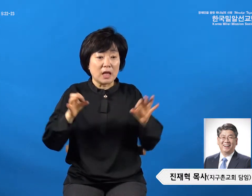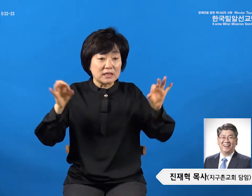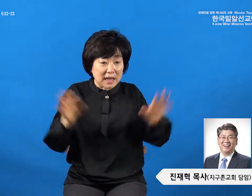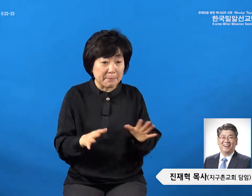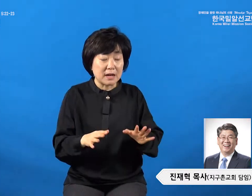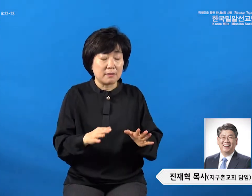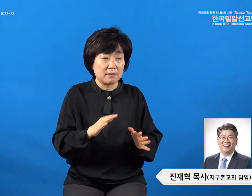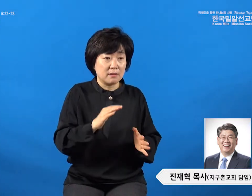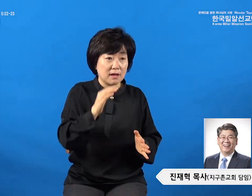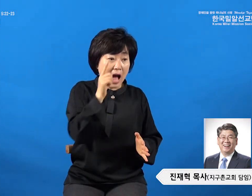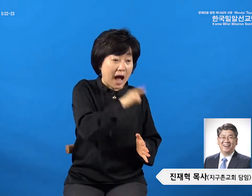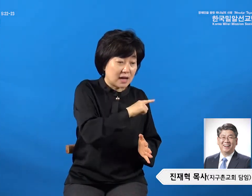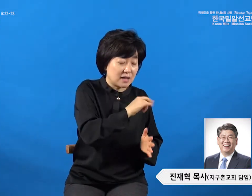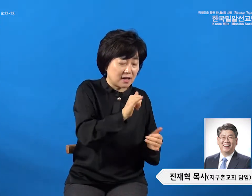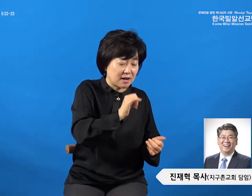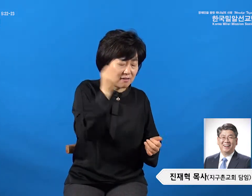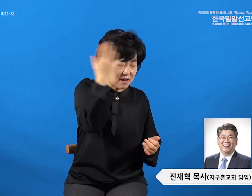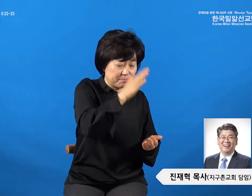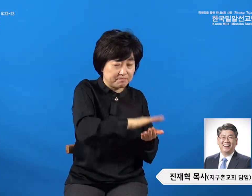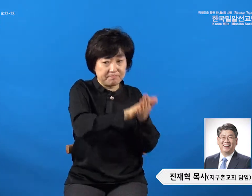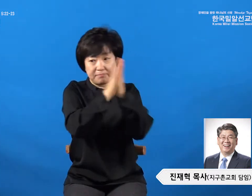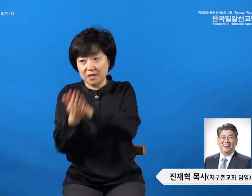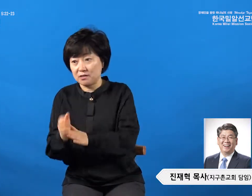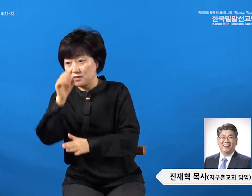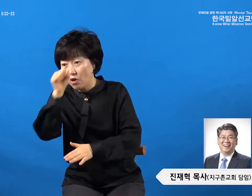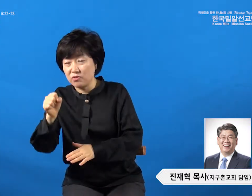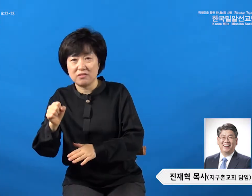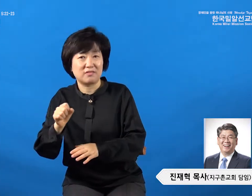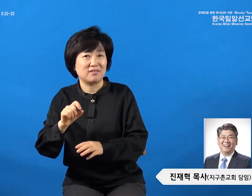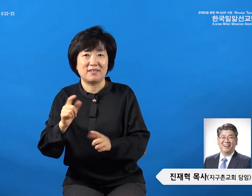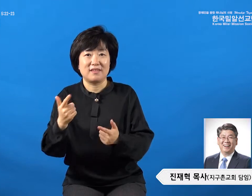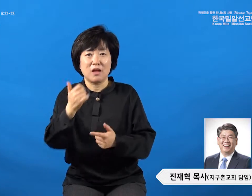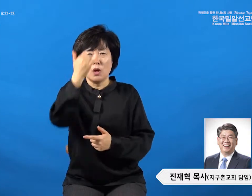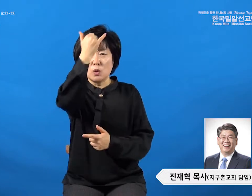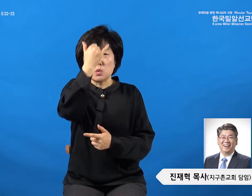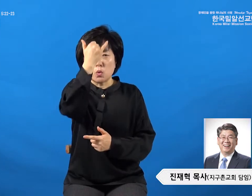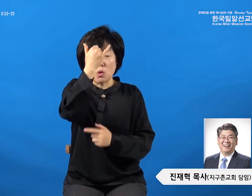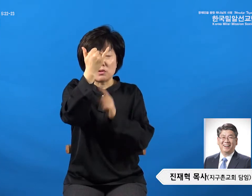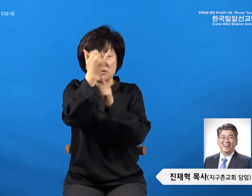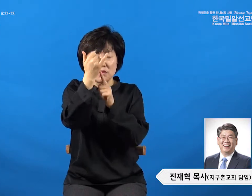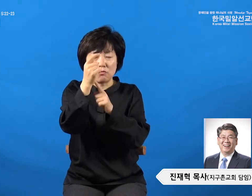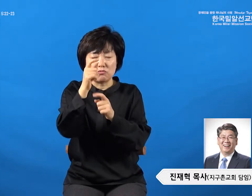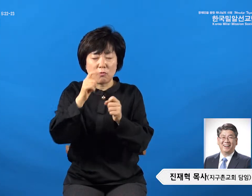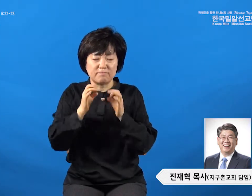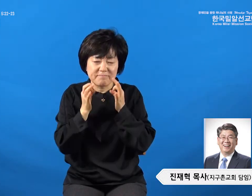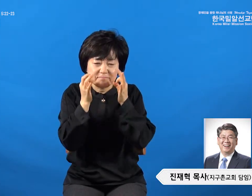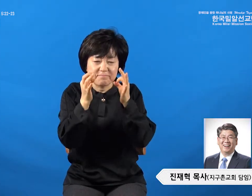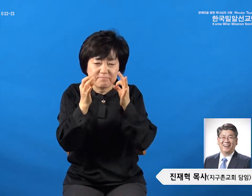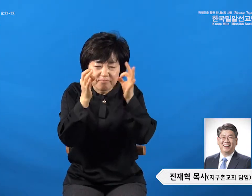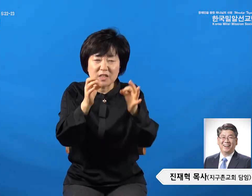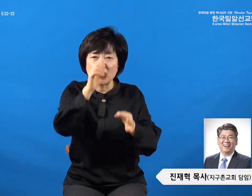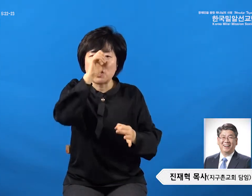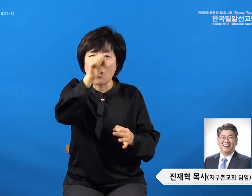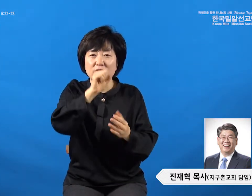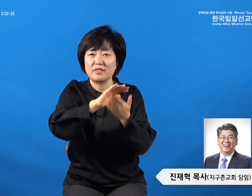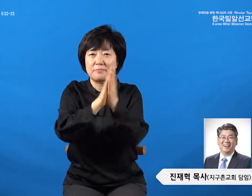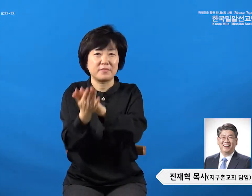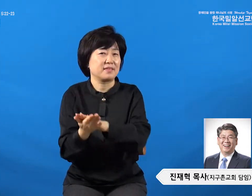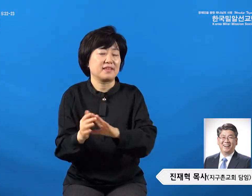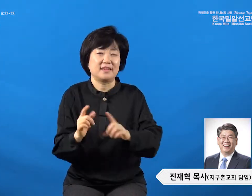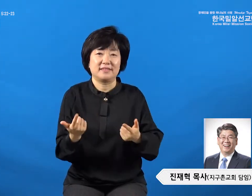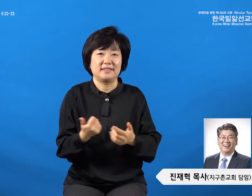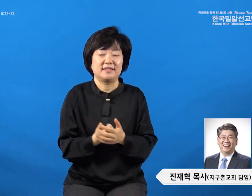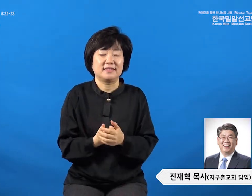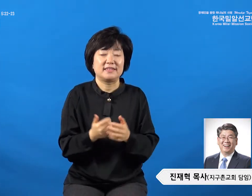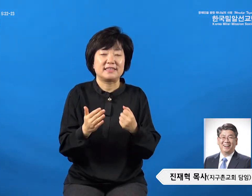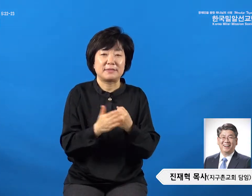것이 아닙니다. 도덕적인 노력을 통해서 얻어지는 것이 선함이 될 수 없습니다. 그래서 성경은